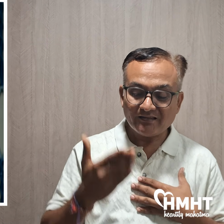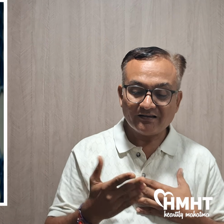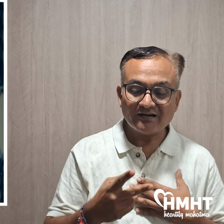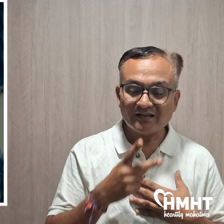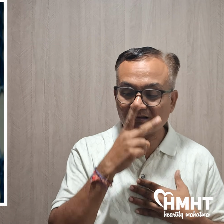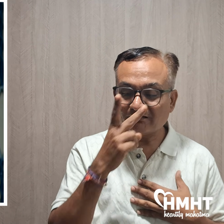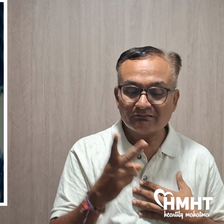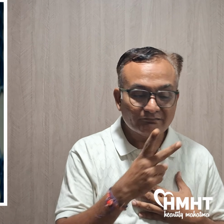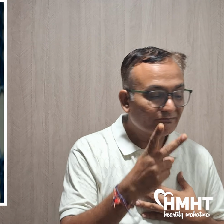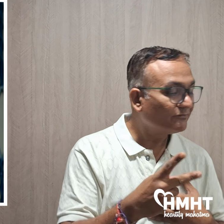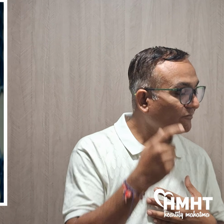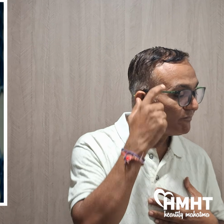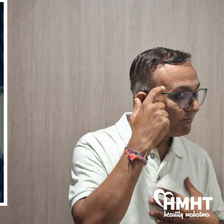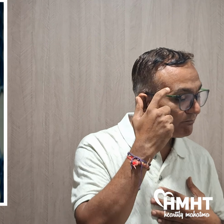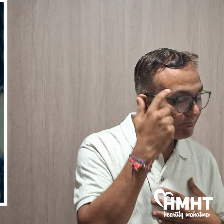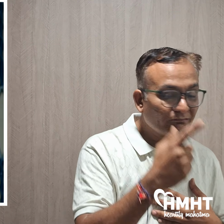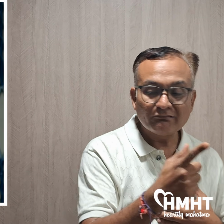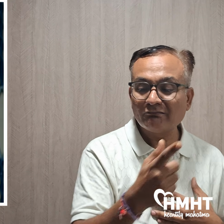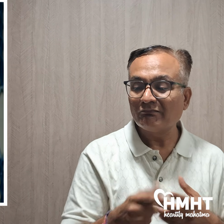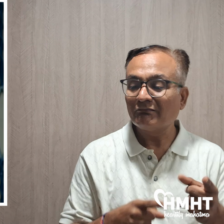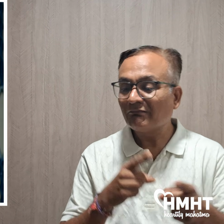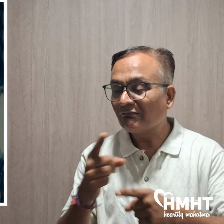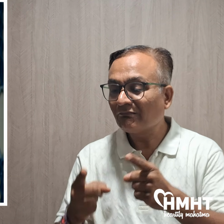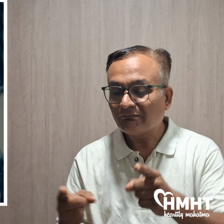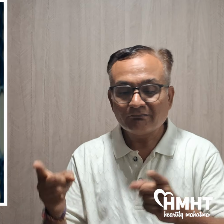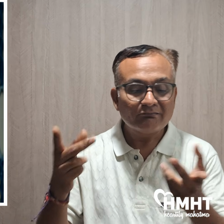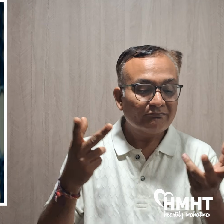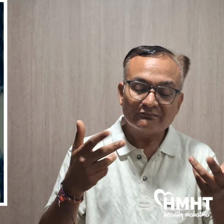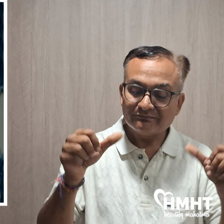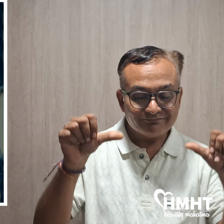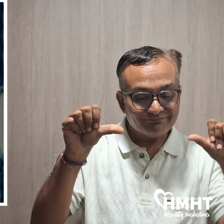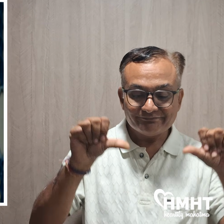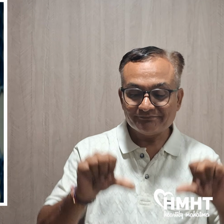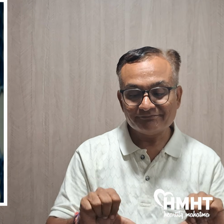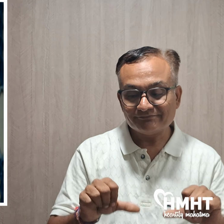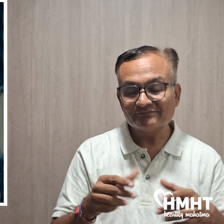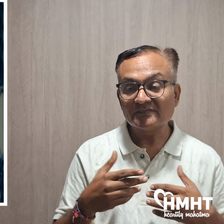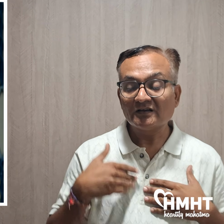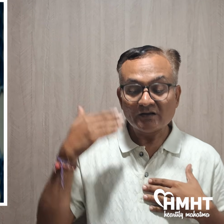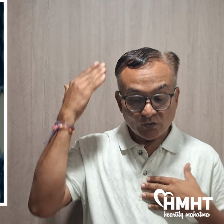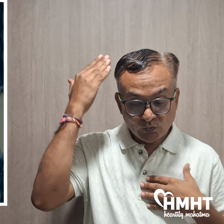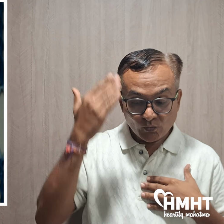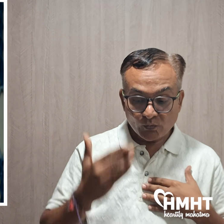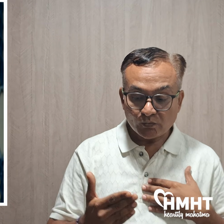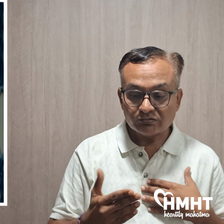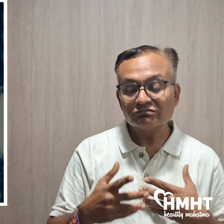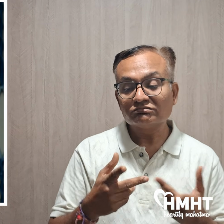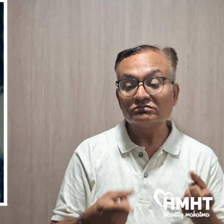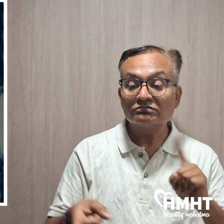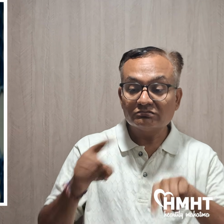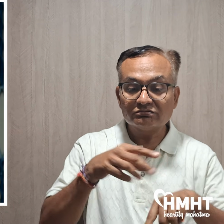વિનાશી સુખો ભોગવતો ભોગતો, અનુભવ લેતો લેતો ઉપર ચડે છે. જ્યારે અવિનાશી આત્માની ઓળખાણ થશે,